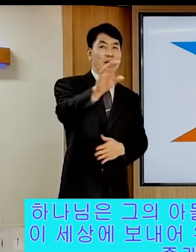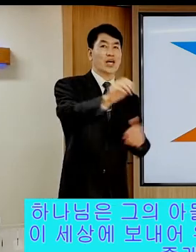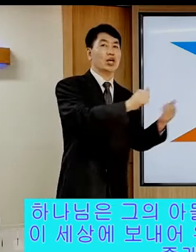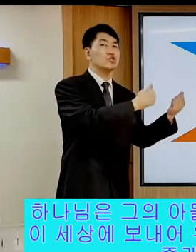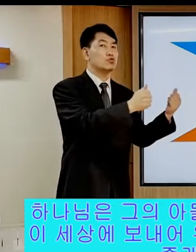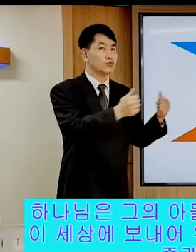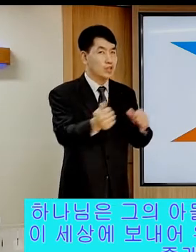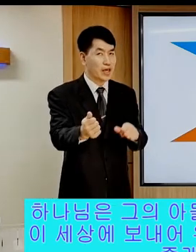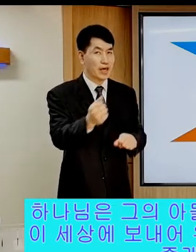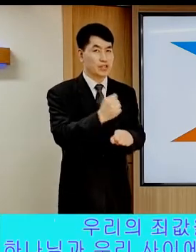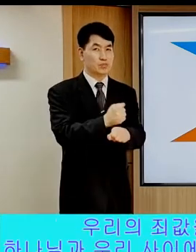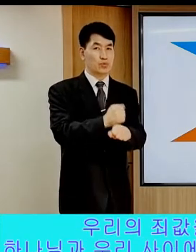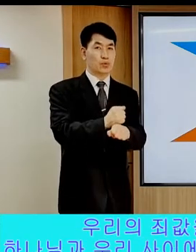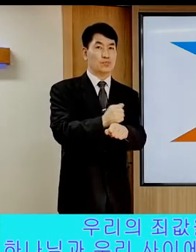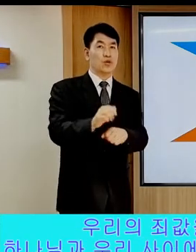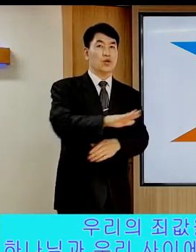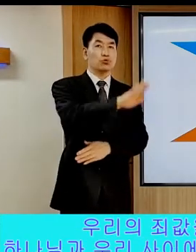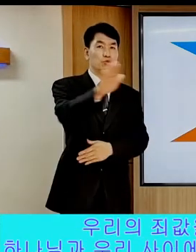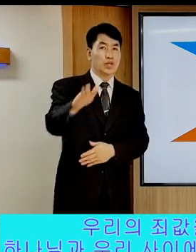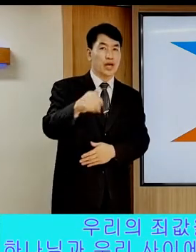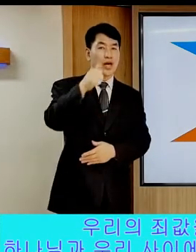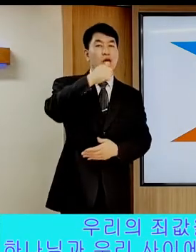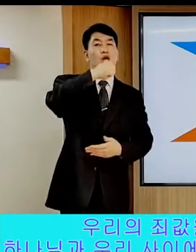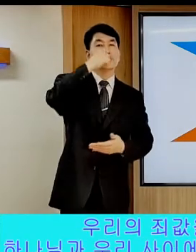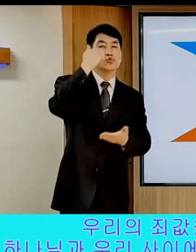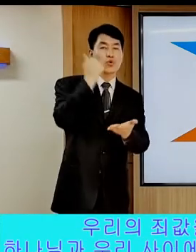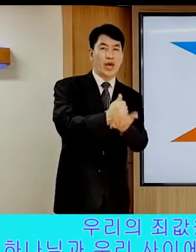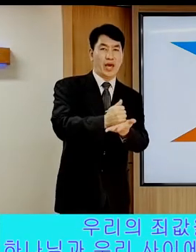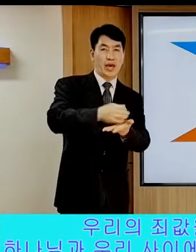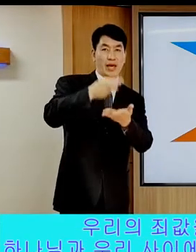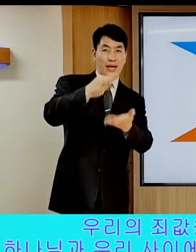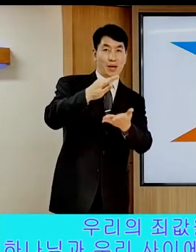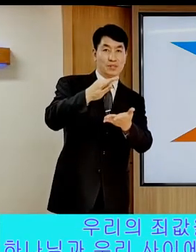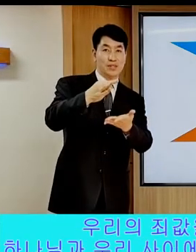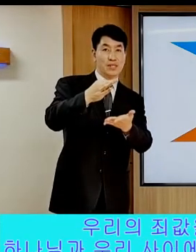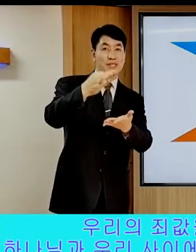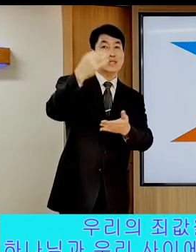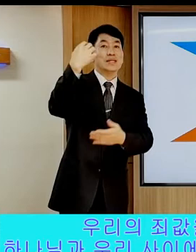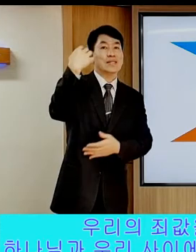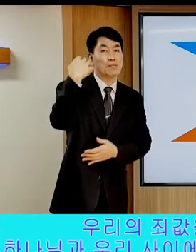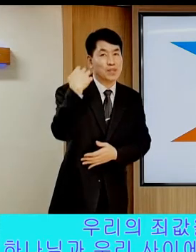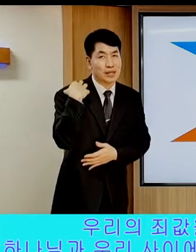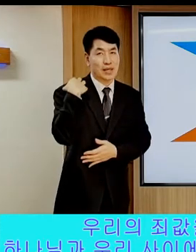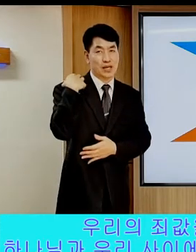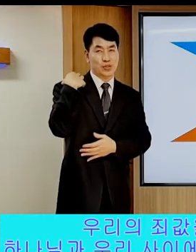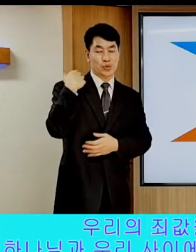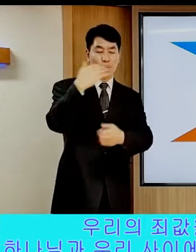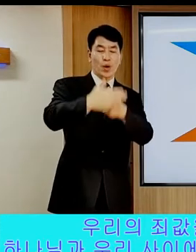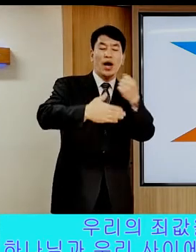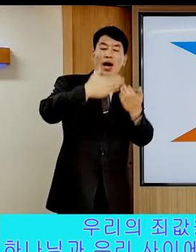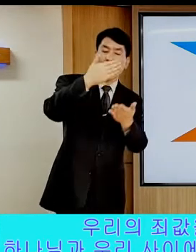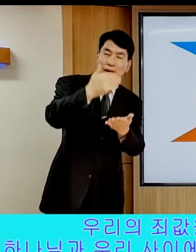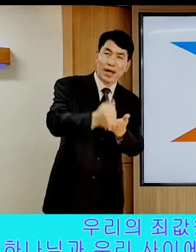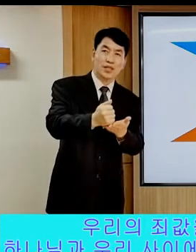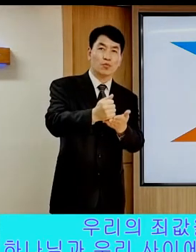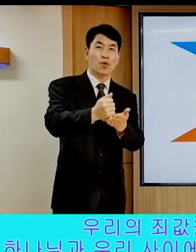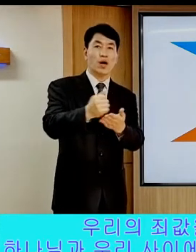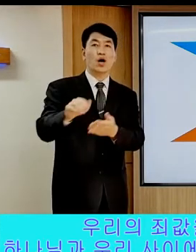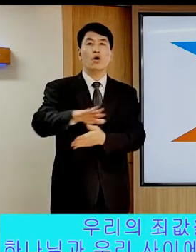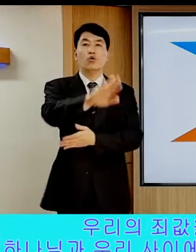십자가에 죽게 하심으로 우리의 죄 값을 감당케 하시고 하나님과